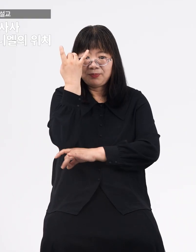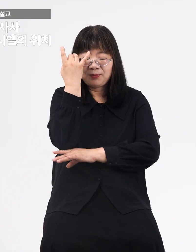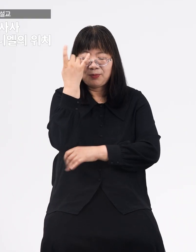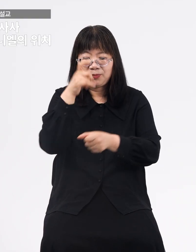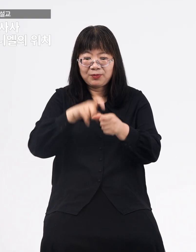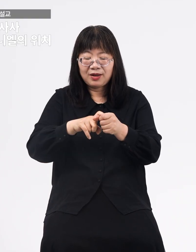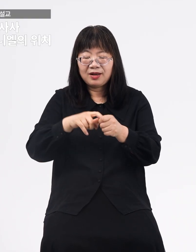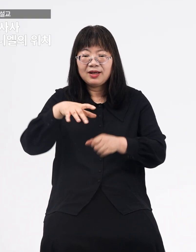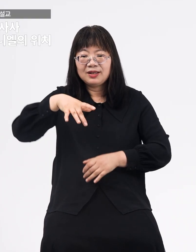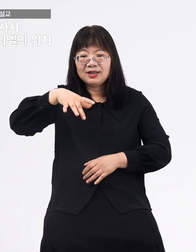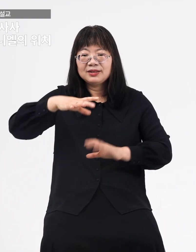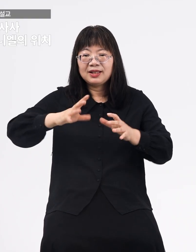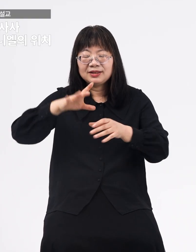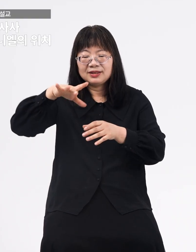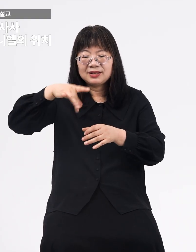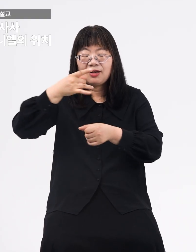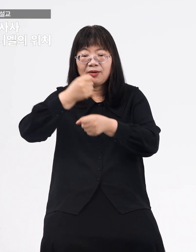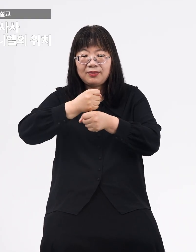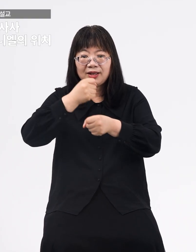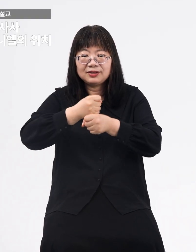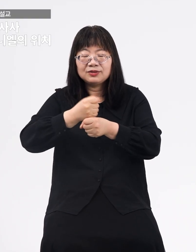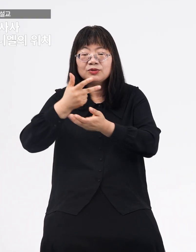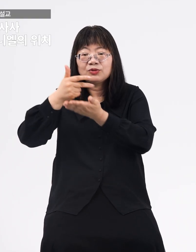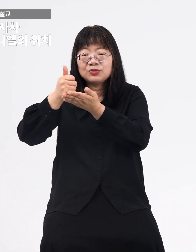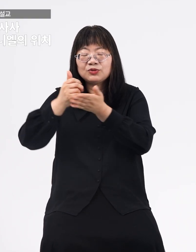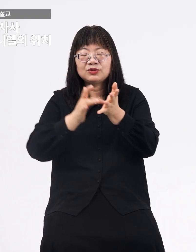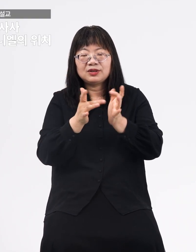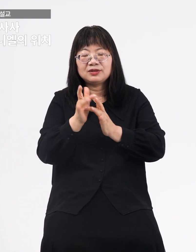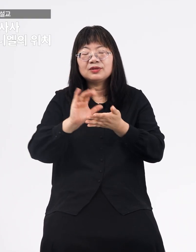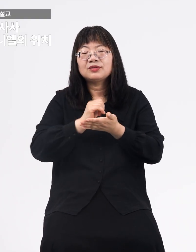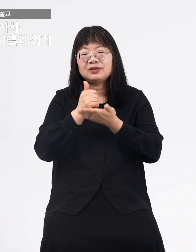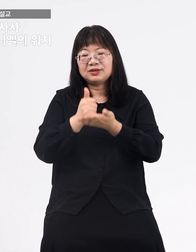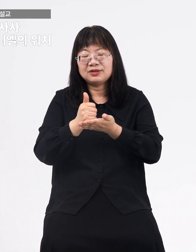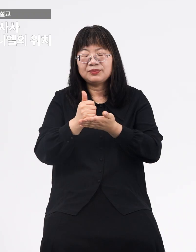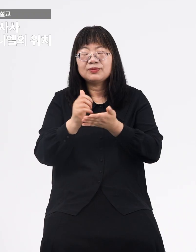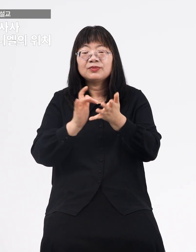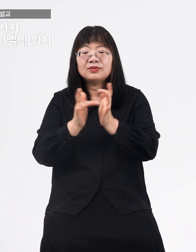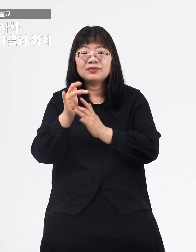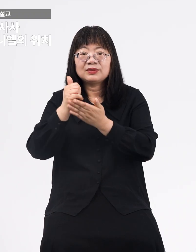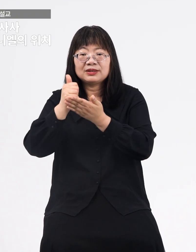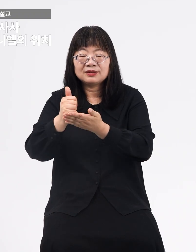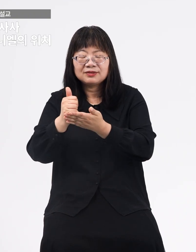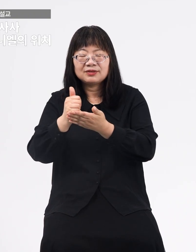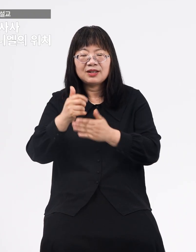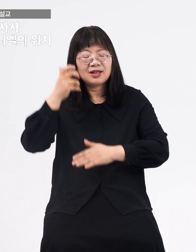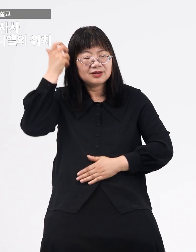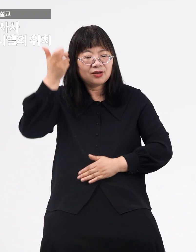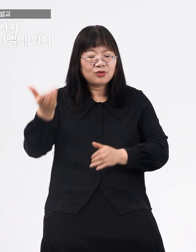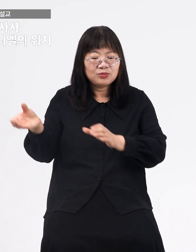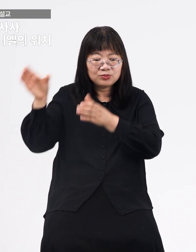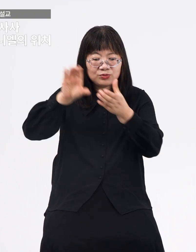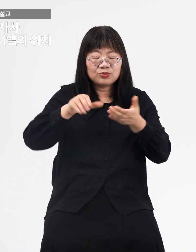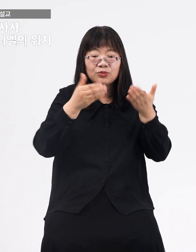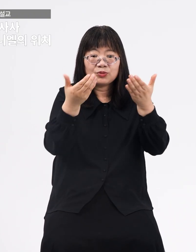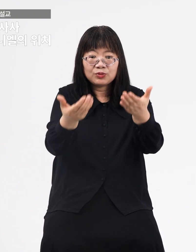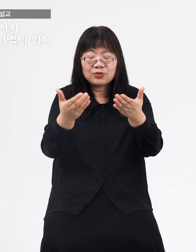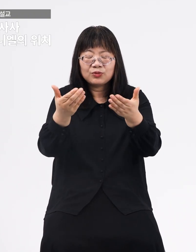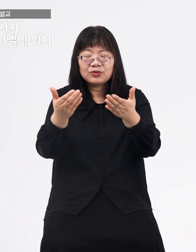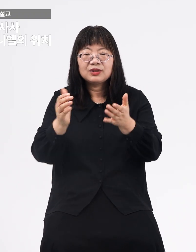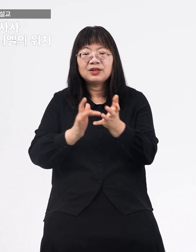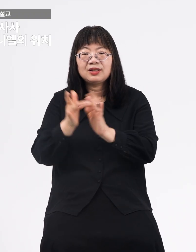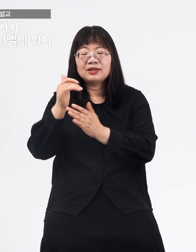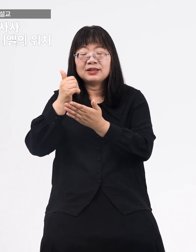본질이시고 창조주이신 예수 그리스도, 그분이 영을 부어주시고